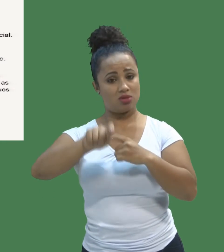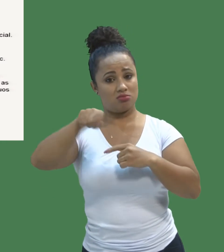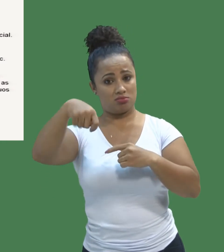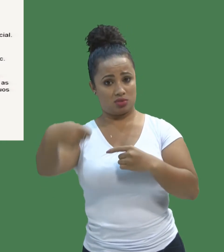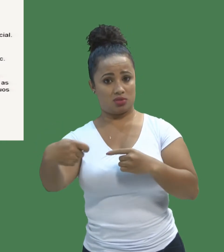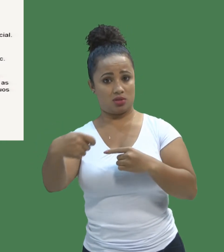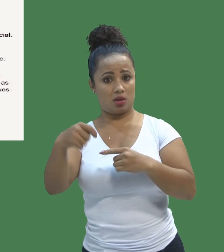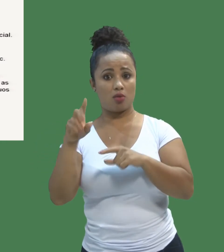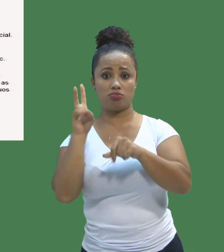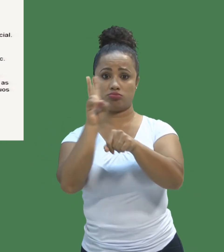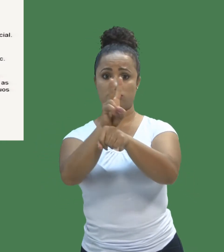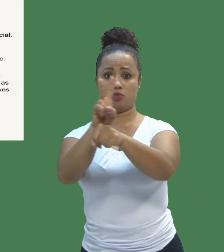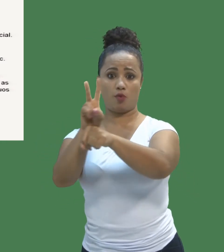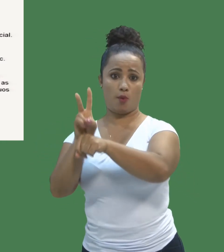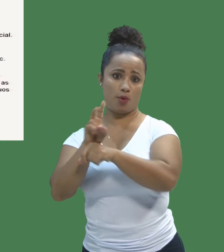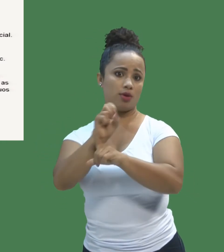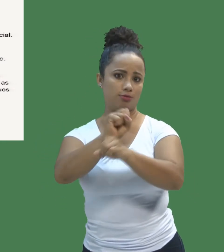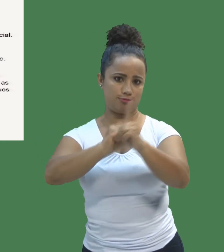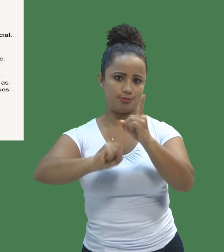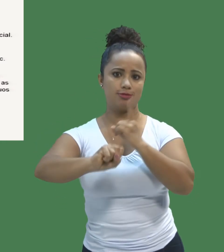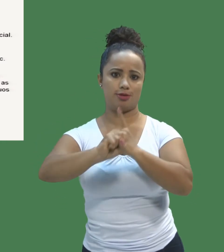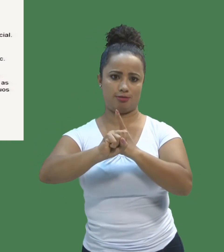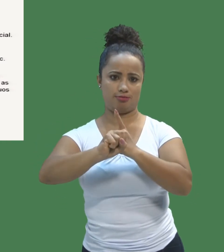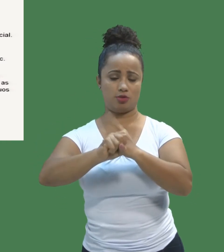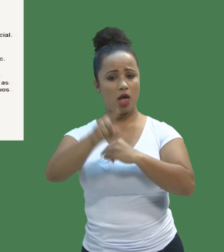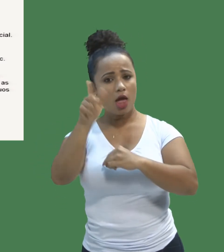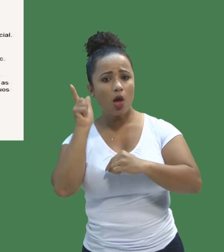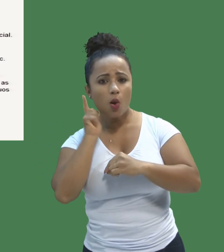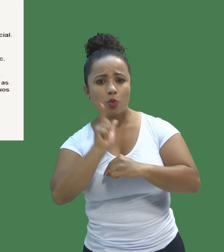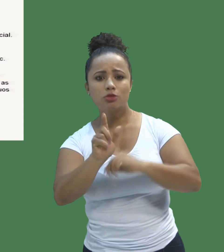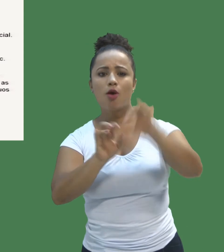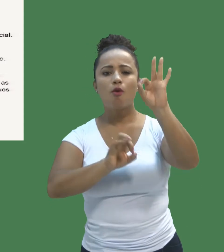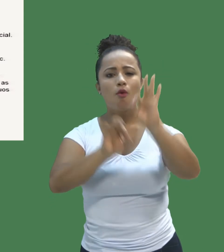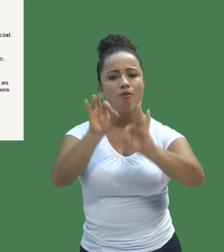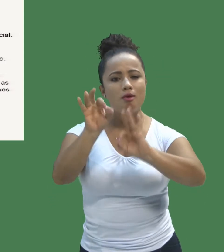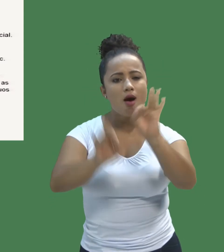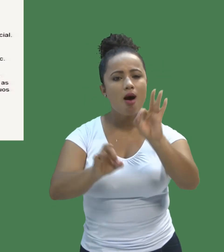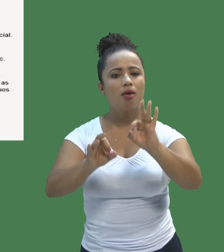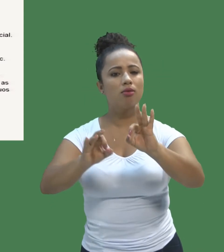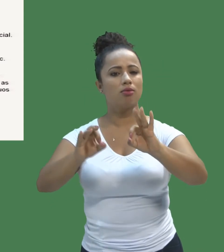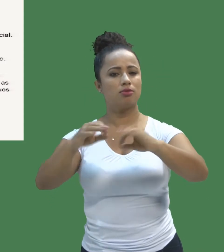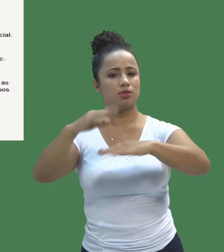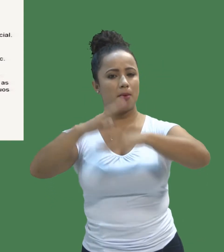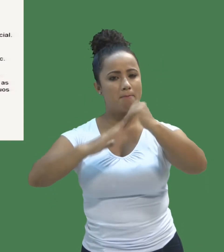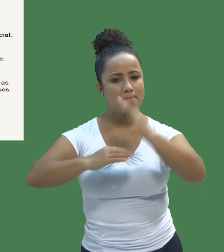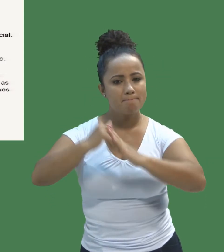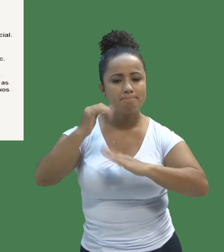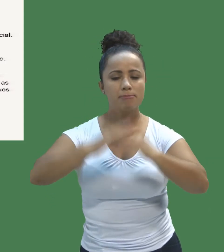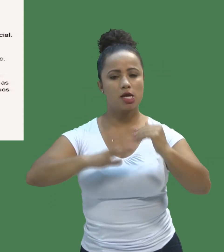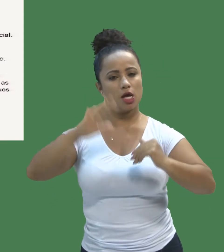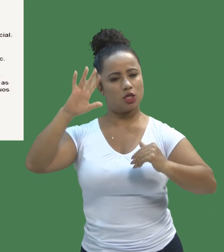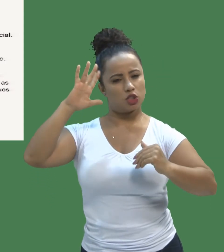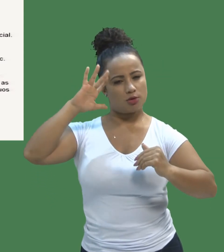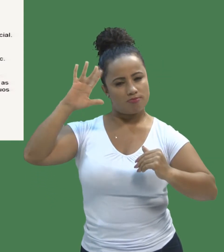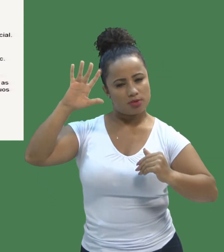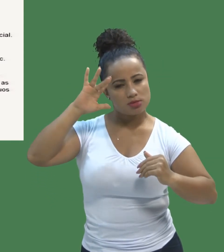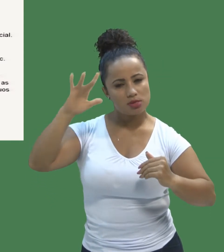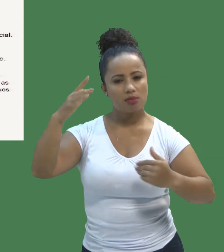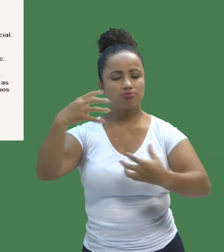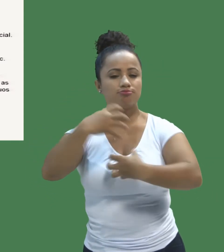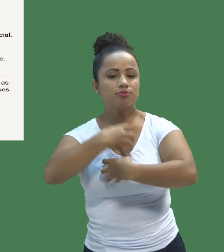ao serem guardiãs das representações sociais, cumprem a função de organizar as